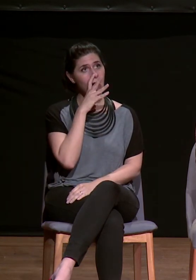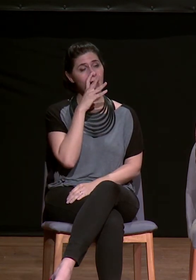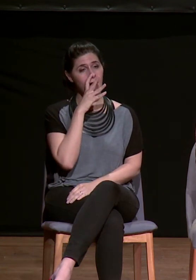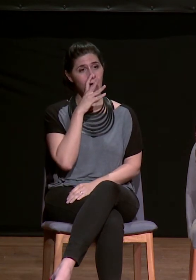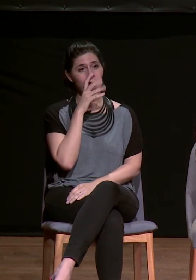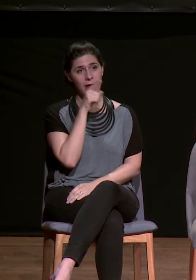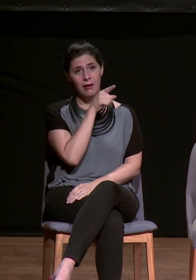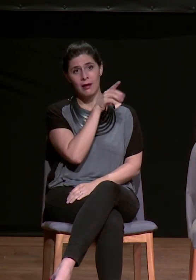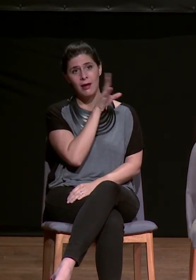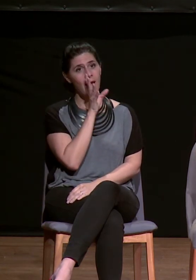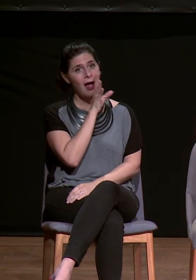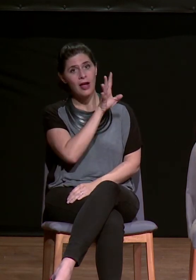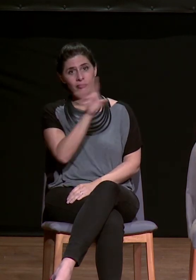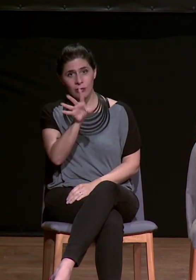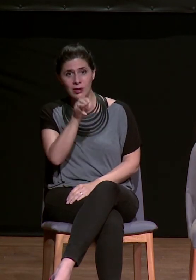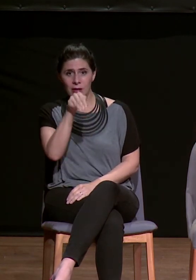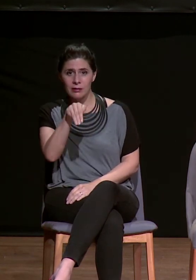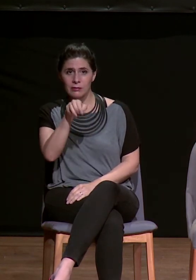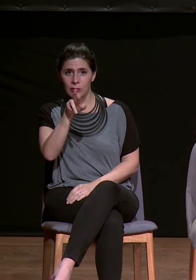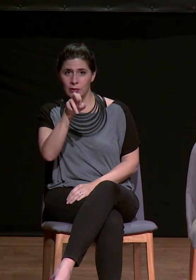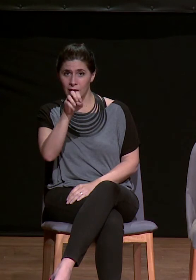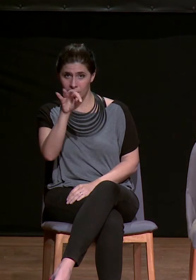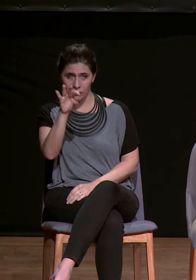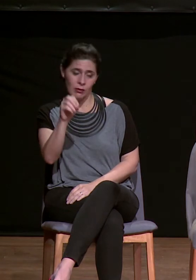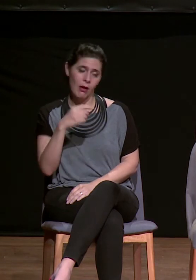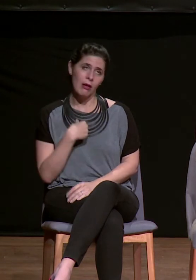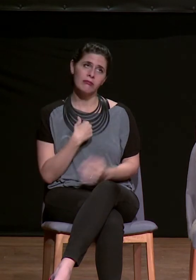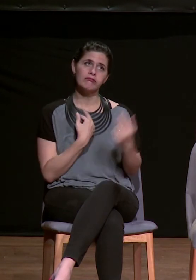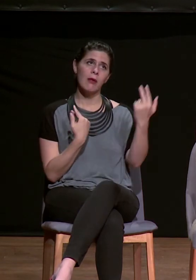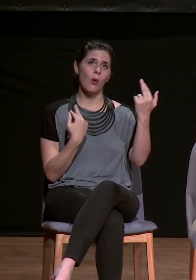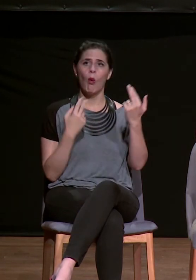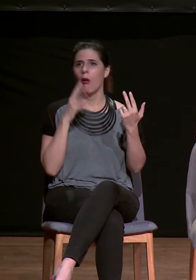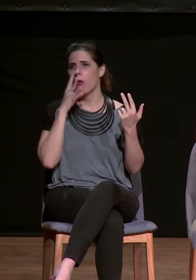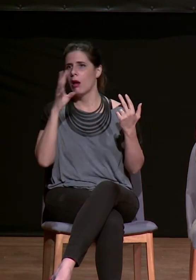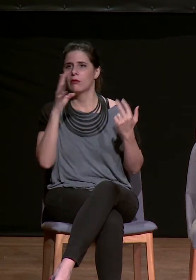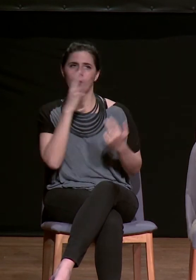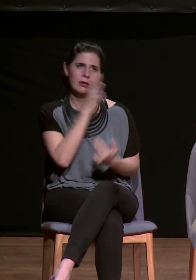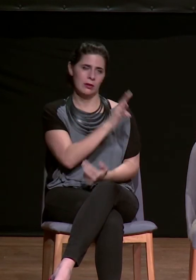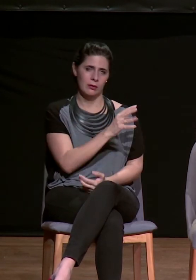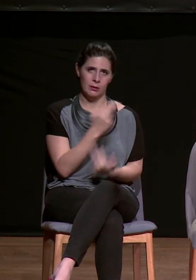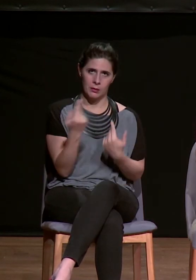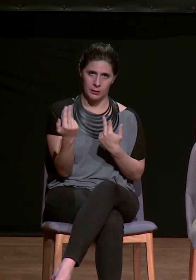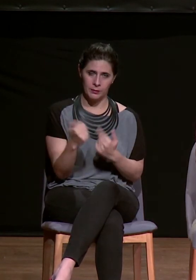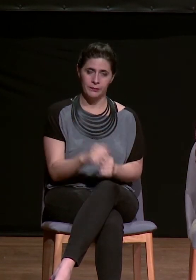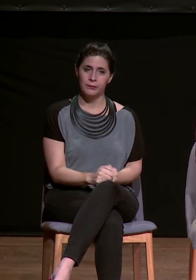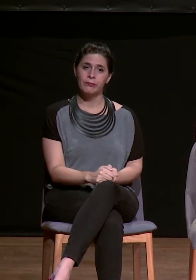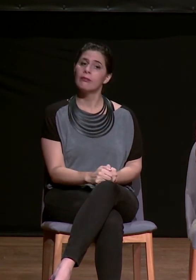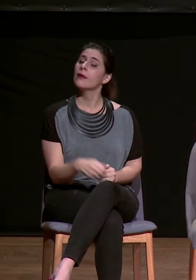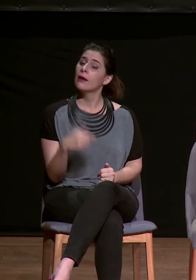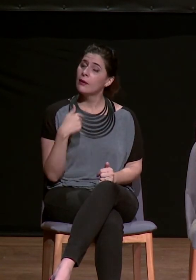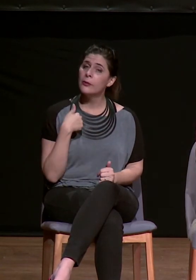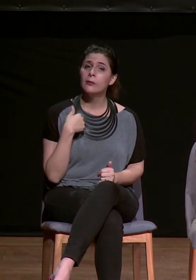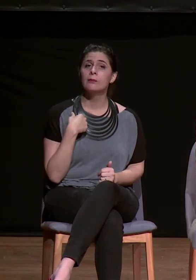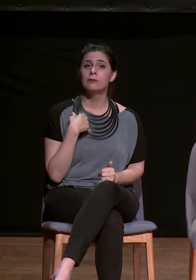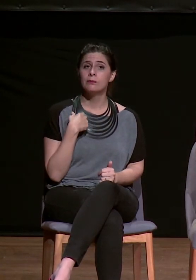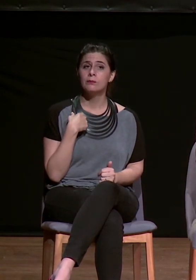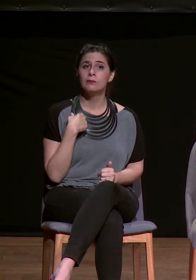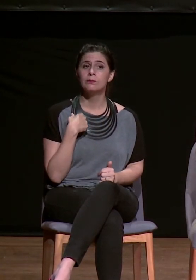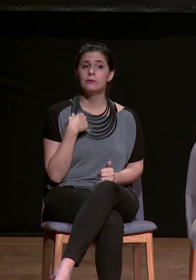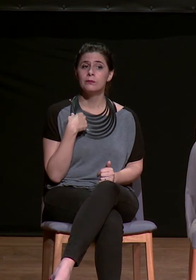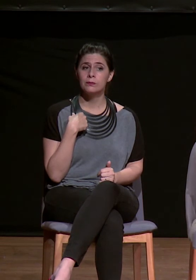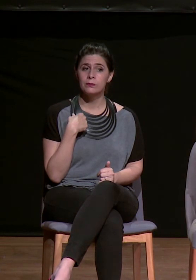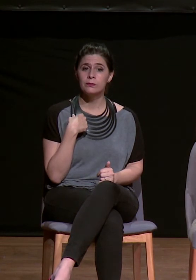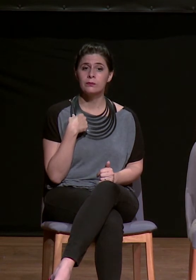pelo Muratio, eu compartilho com ele. Então, eu acho que isso nos alimenta frente a dificuldades que às vezes